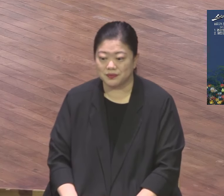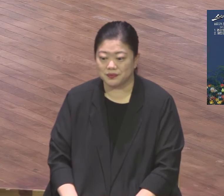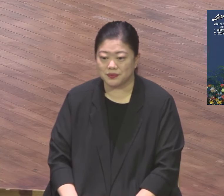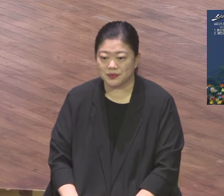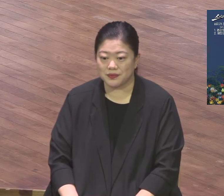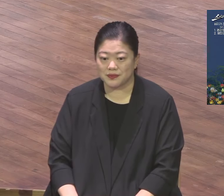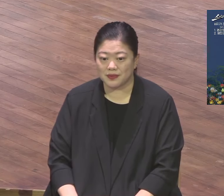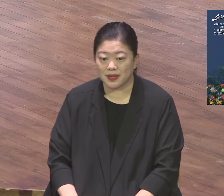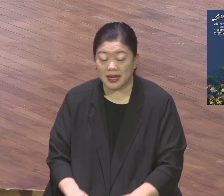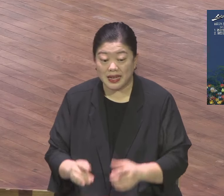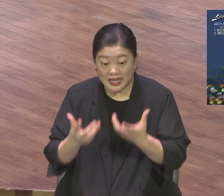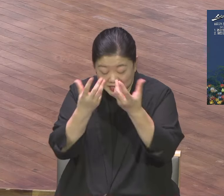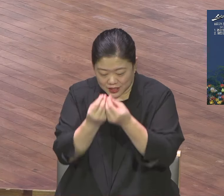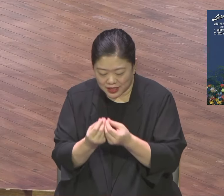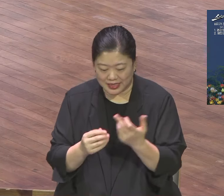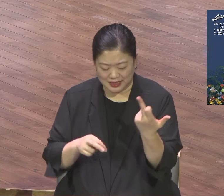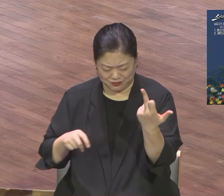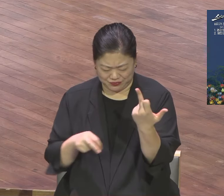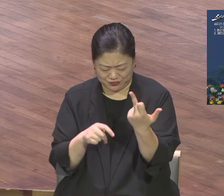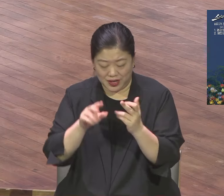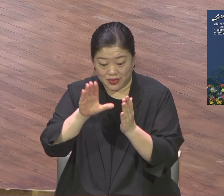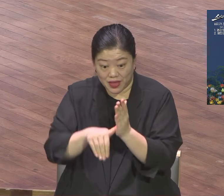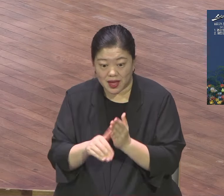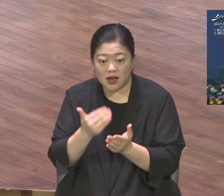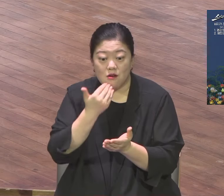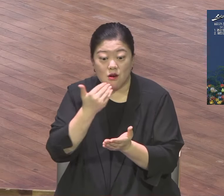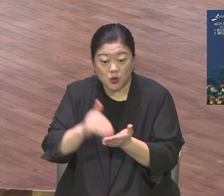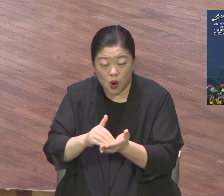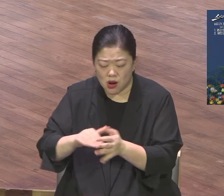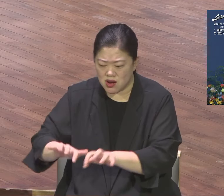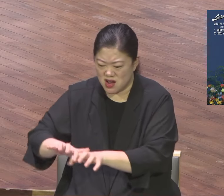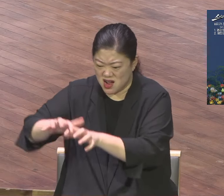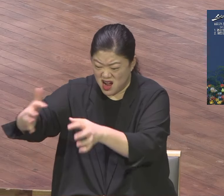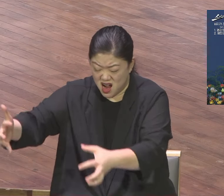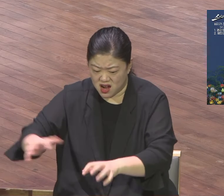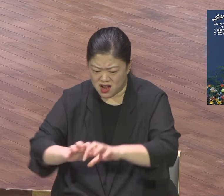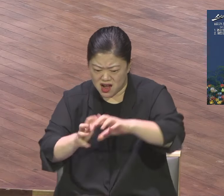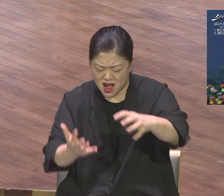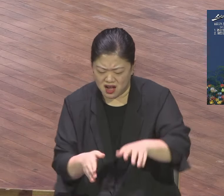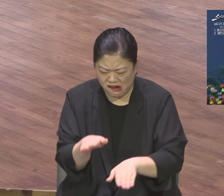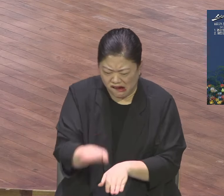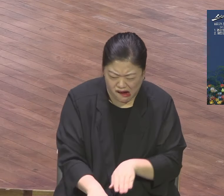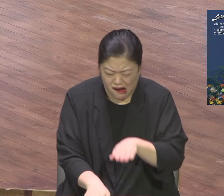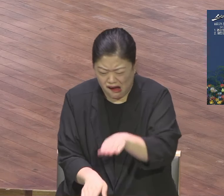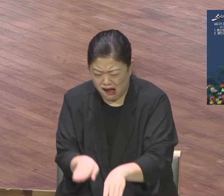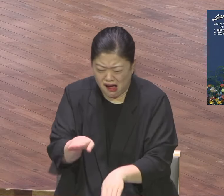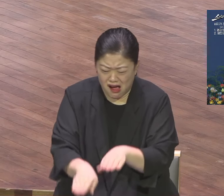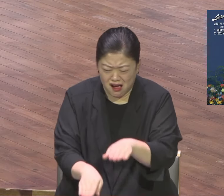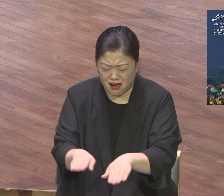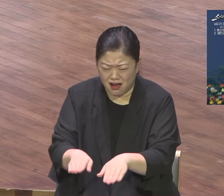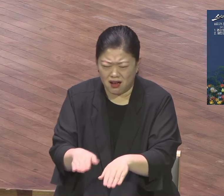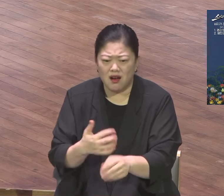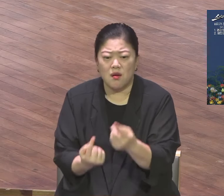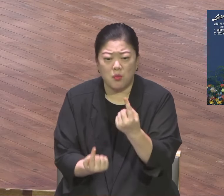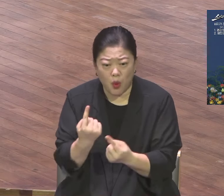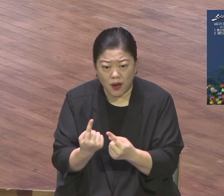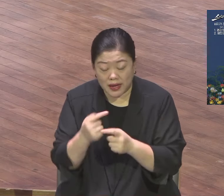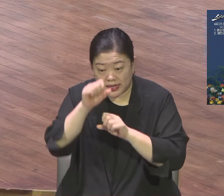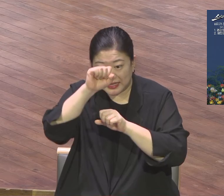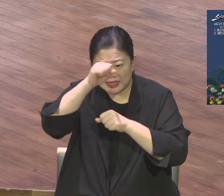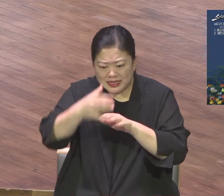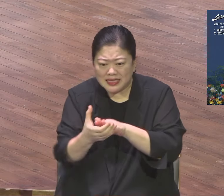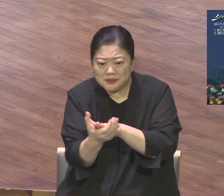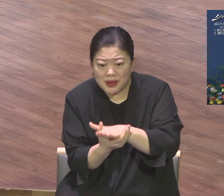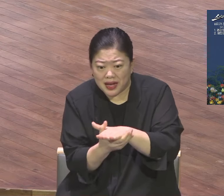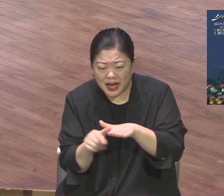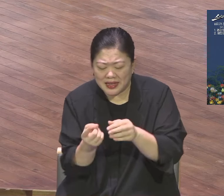있는 커다란 바위가 아니라 신발 안에 있는 작은 모래다라는 말이 있습니다.